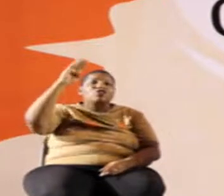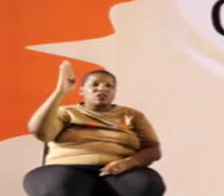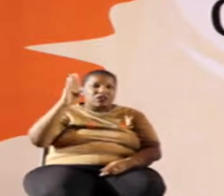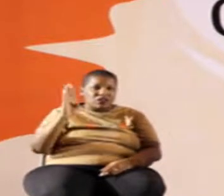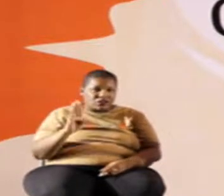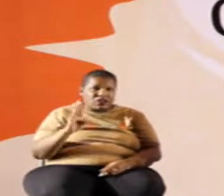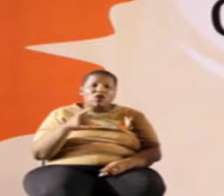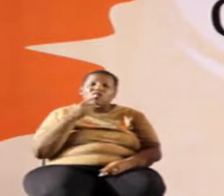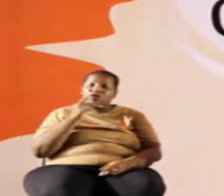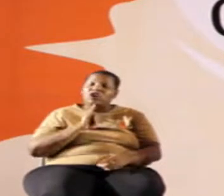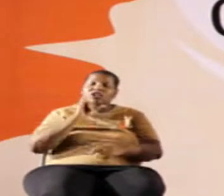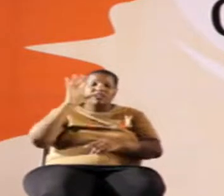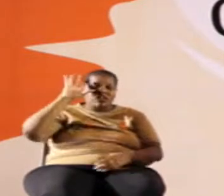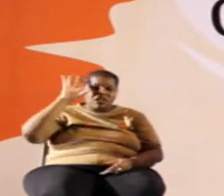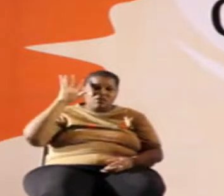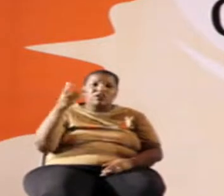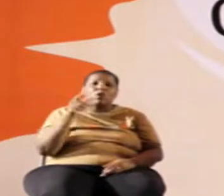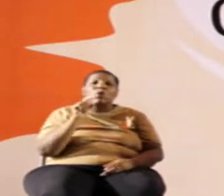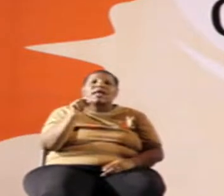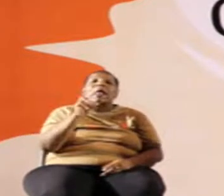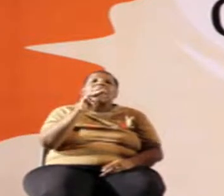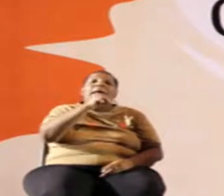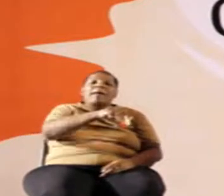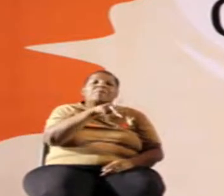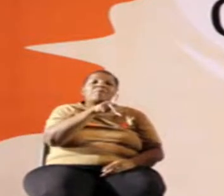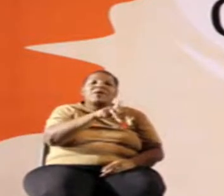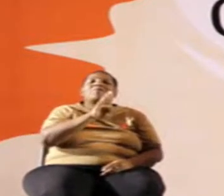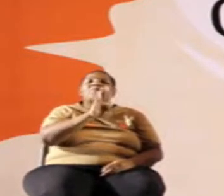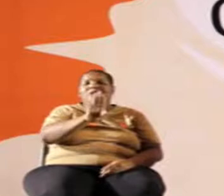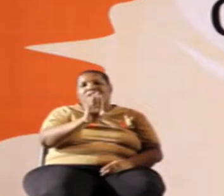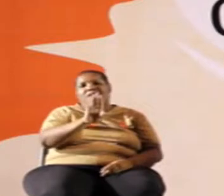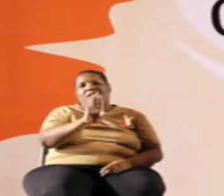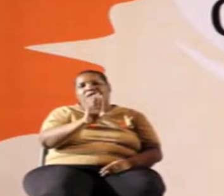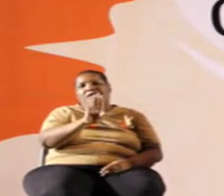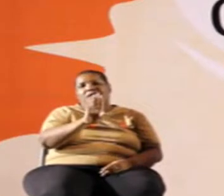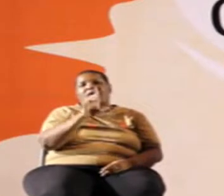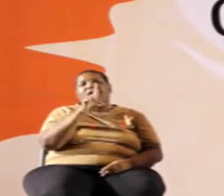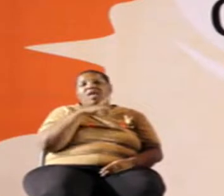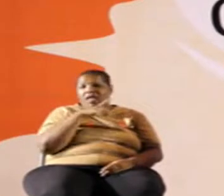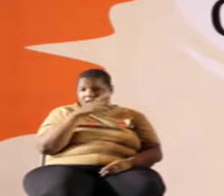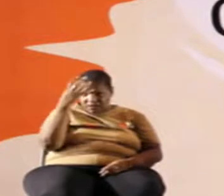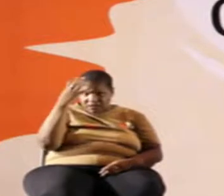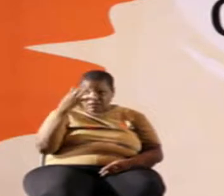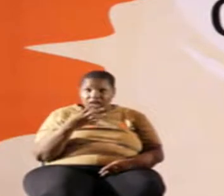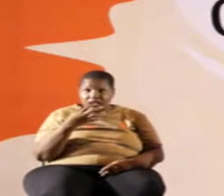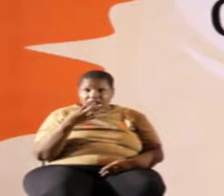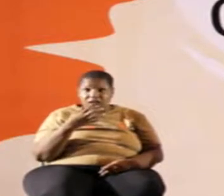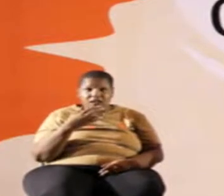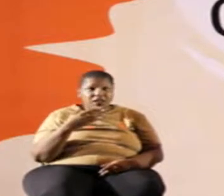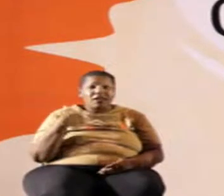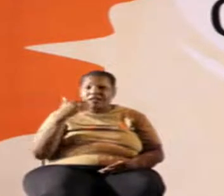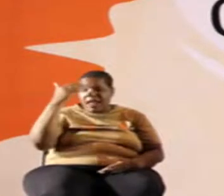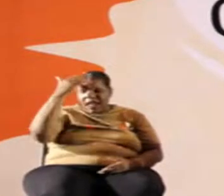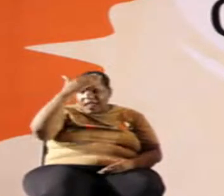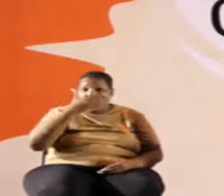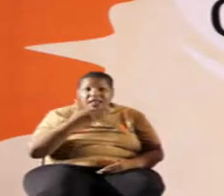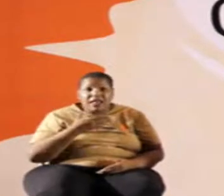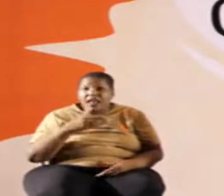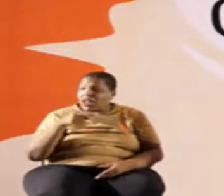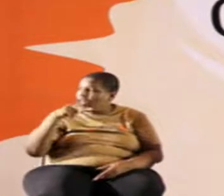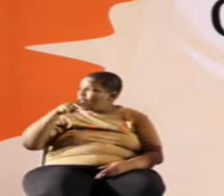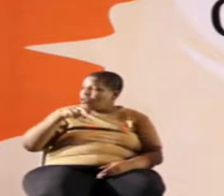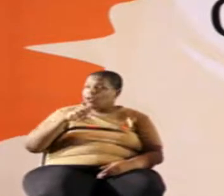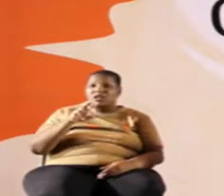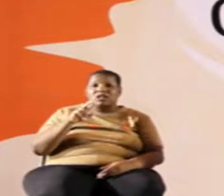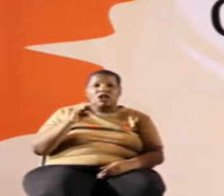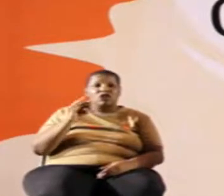o que era música popular brasileira. Percebe? Mas percebe? Isso estava na cara. O Nestor de Holanda